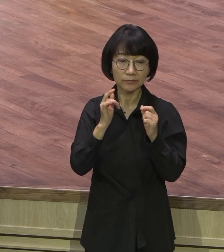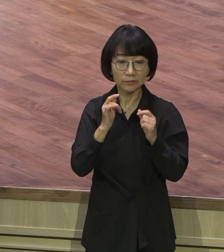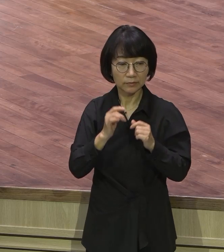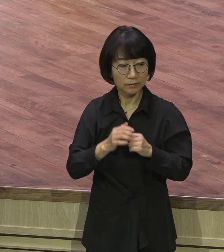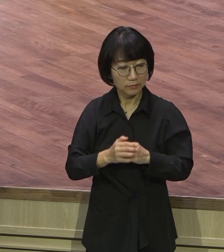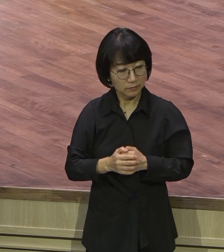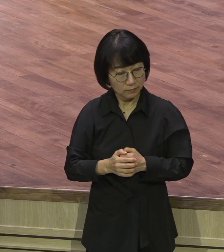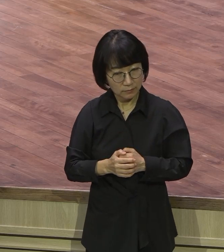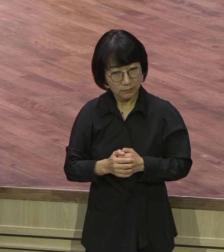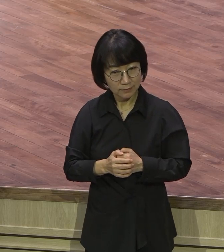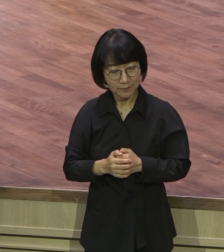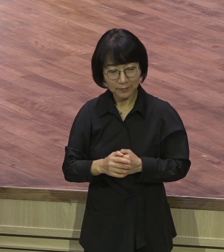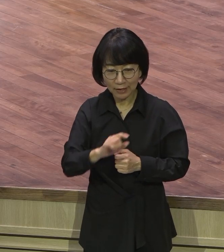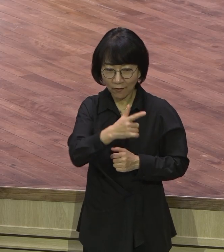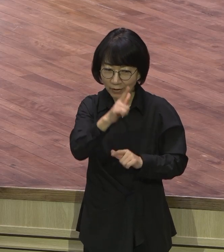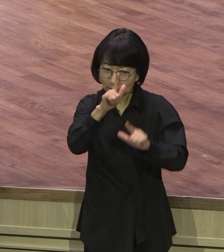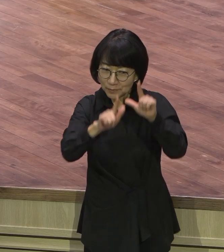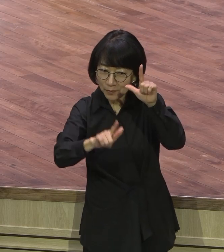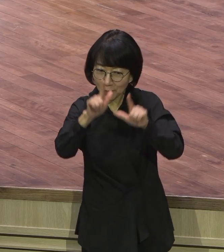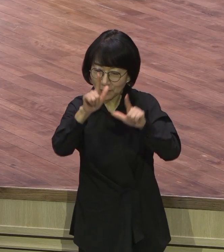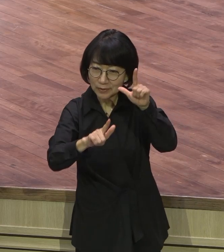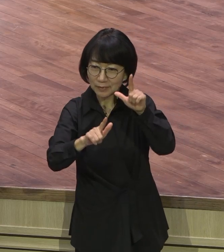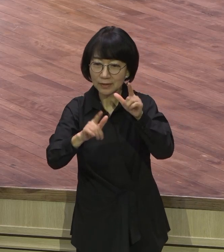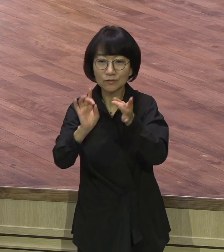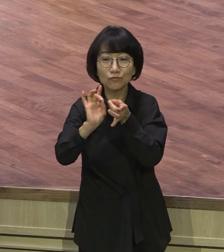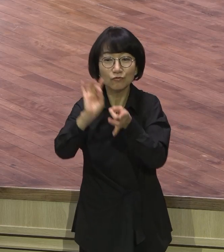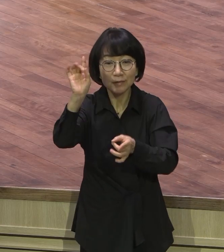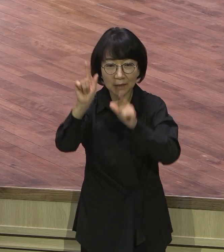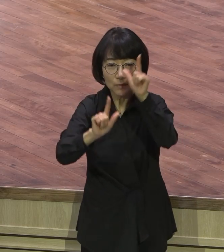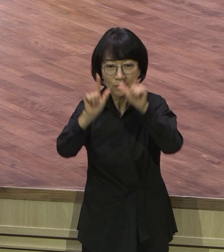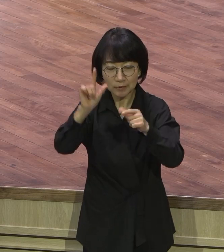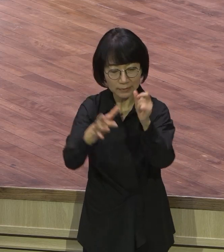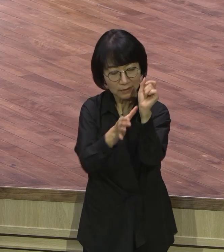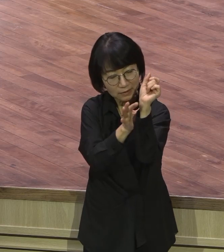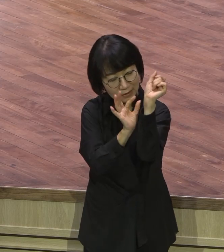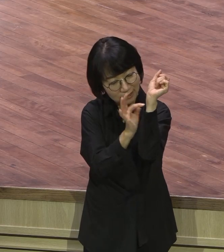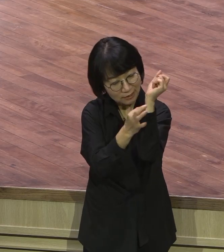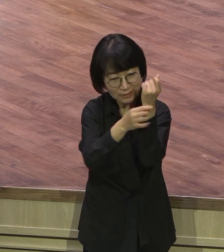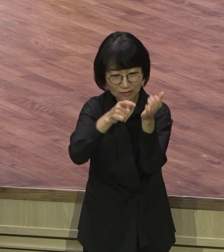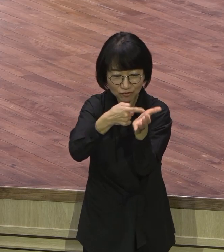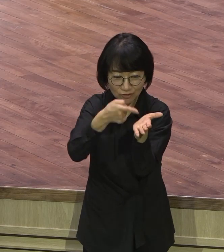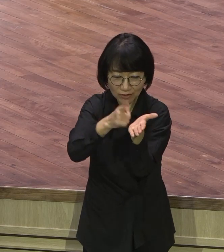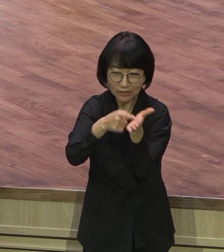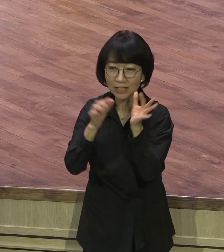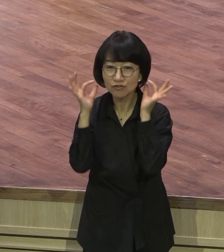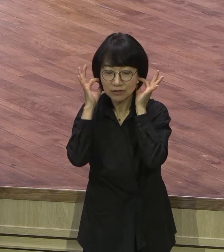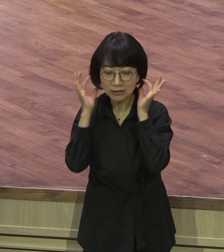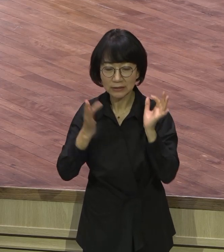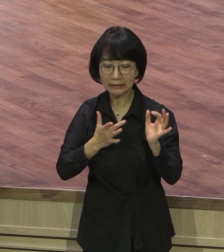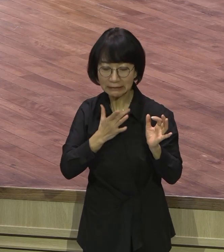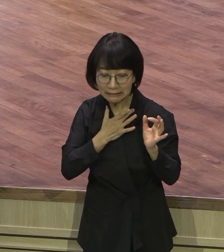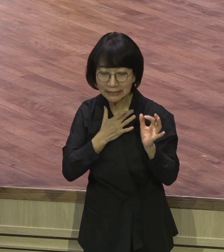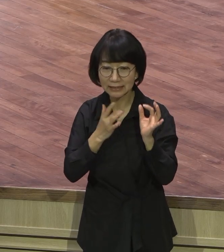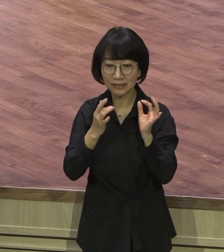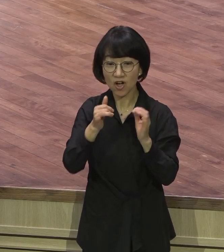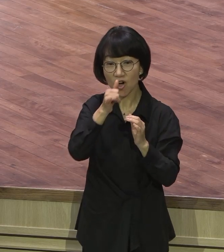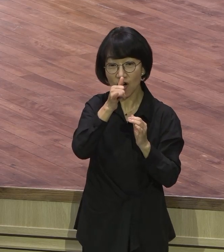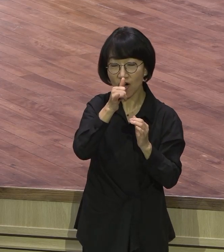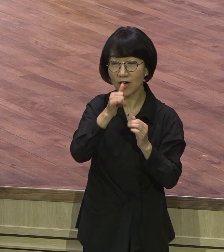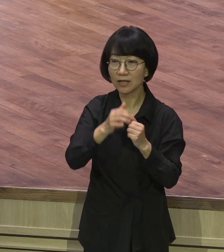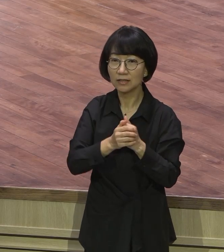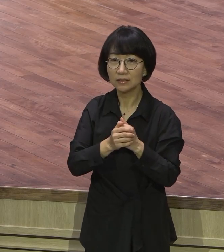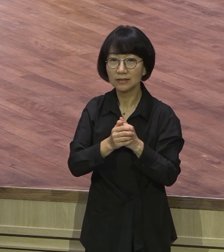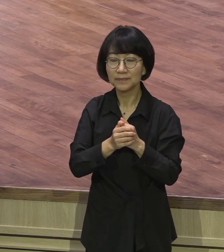각종 형태의 신상들이 이 장신구에 따로 새겨져 있어요. 그래서 이 자기들의 사상이